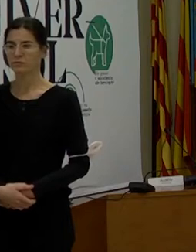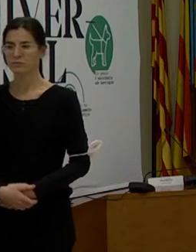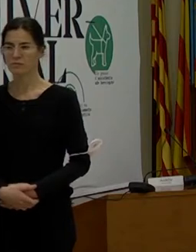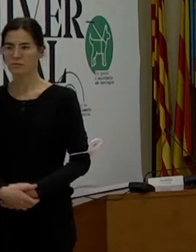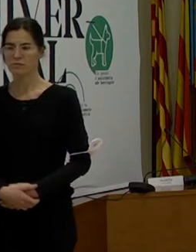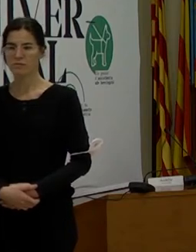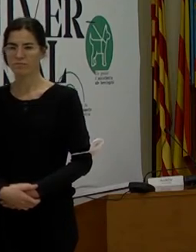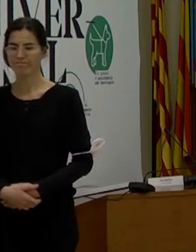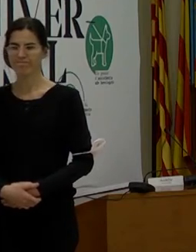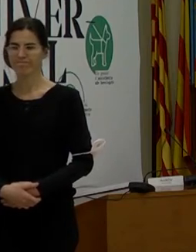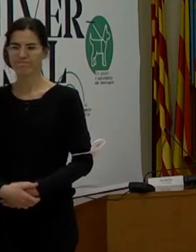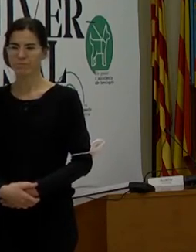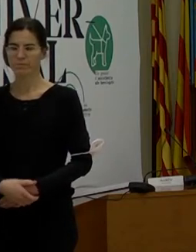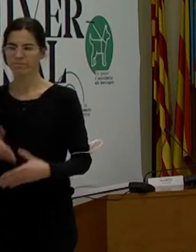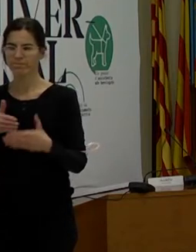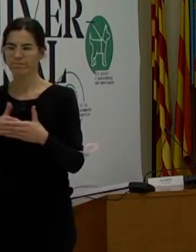No.